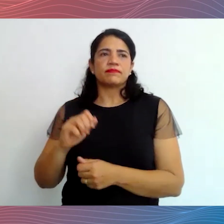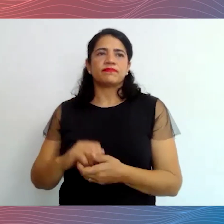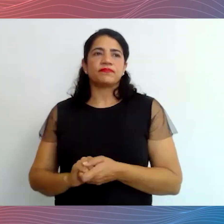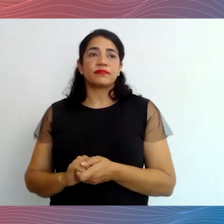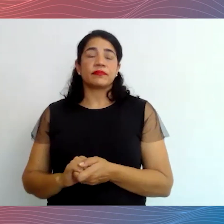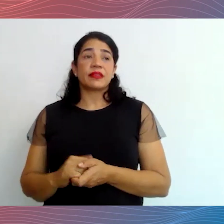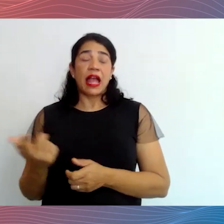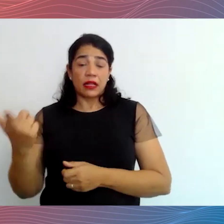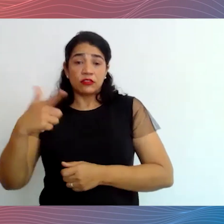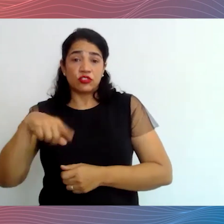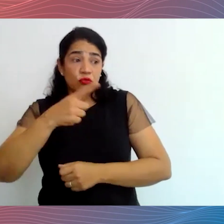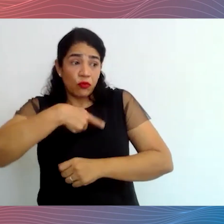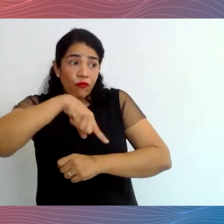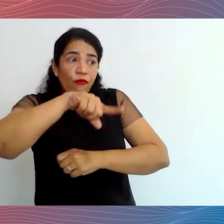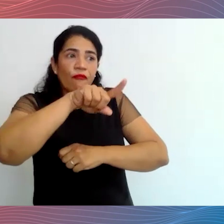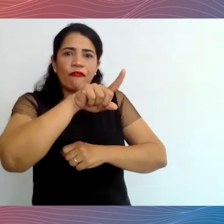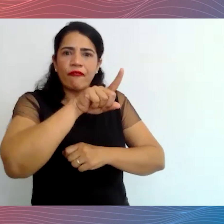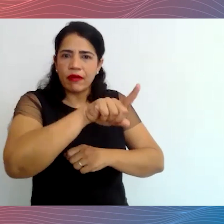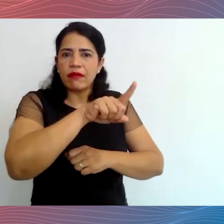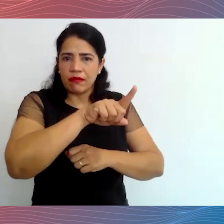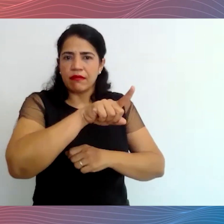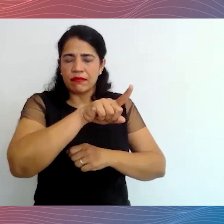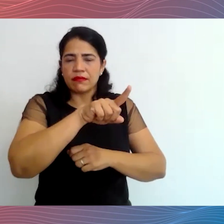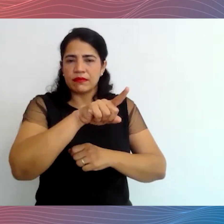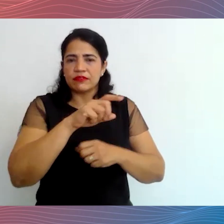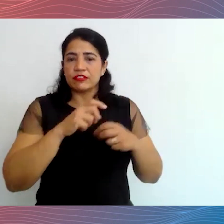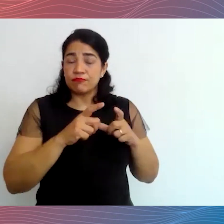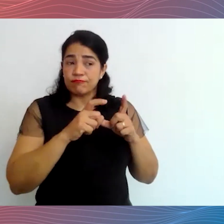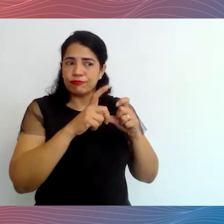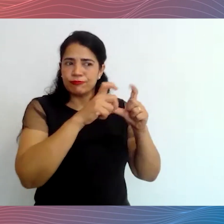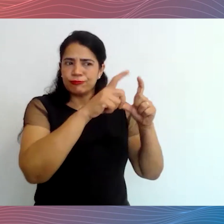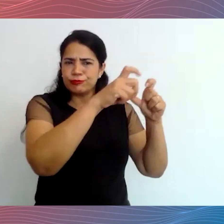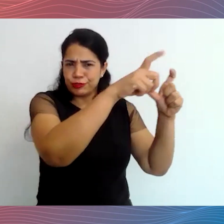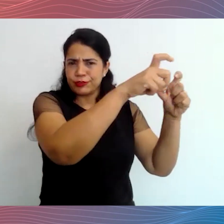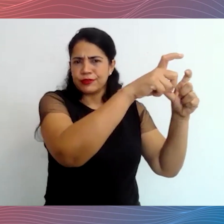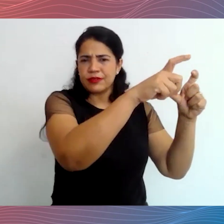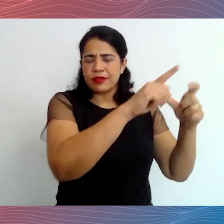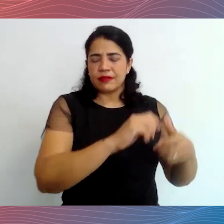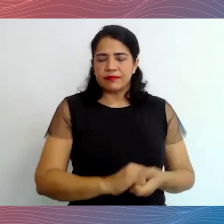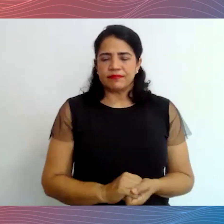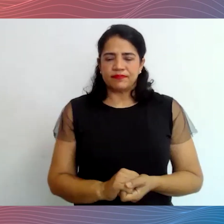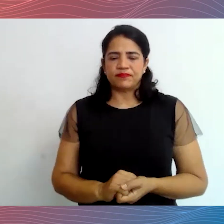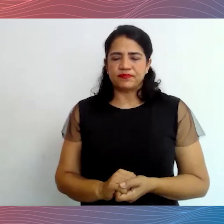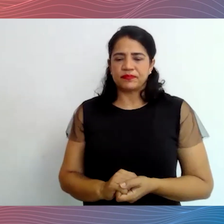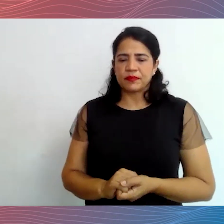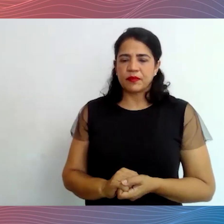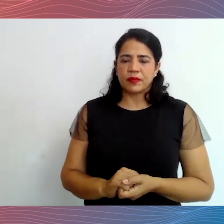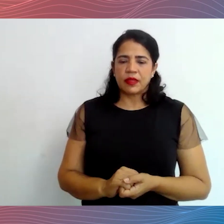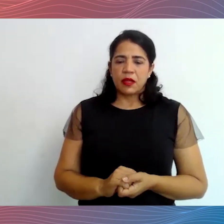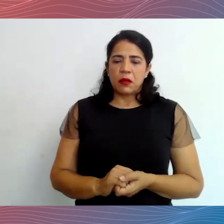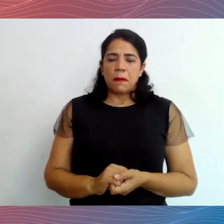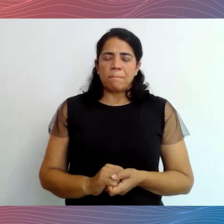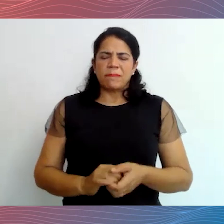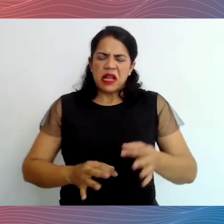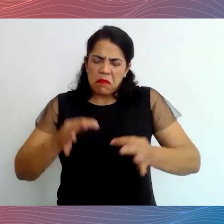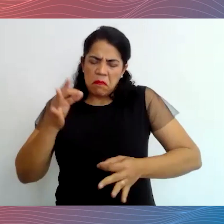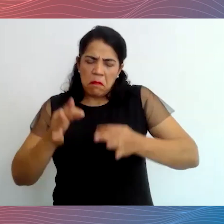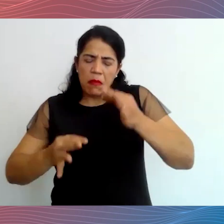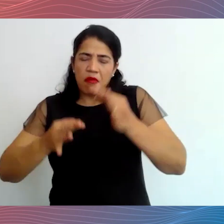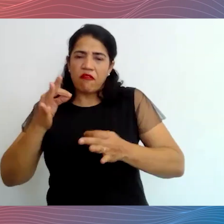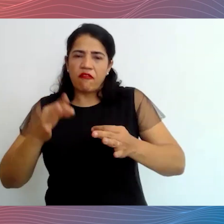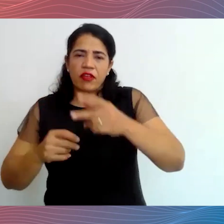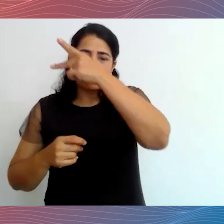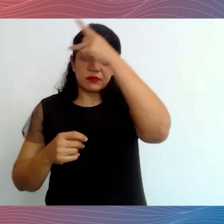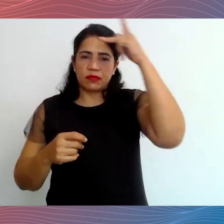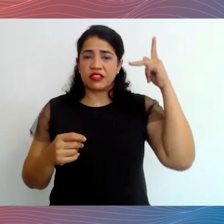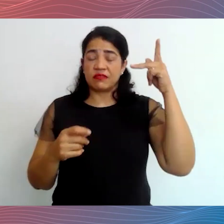eles ainda vão trazer os coordenadores para cá, vamos aperfeiçoá-los. E quando voltar, o Dedé falou: eu quero voltar